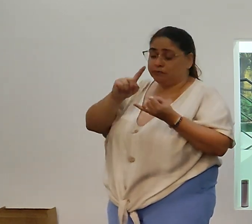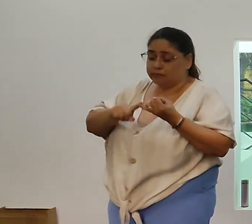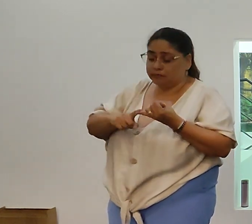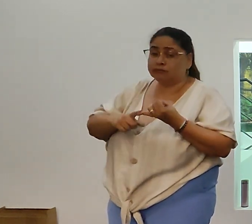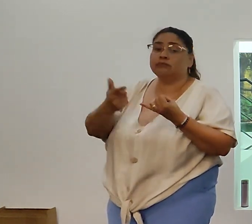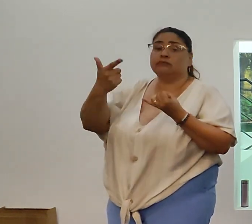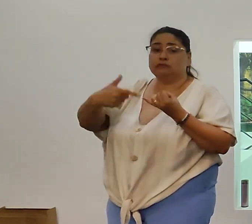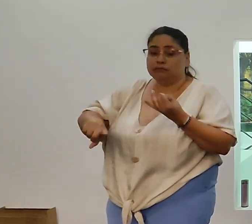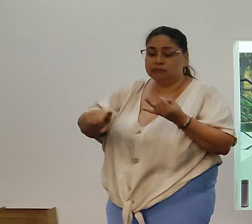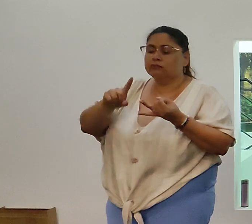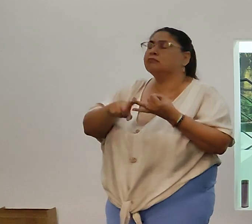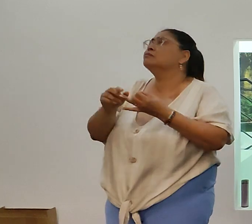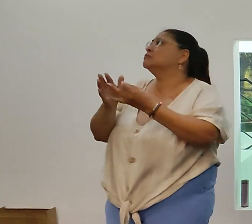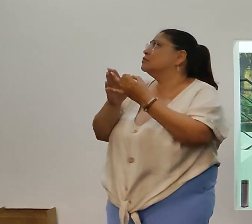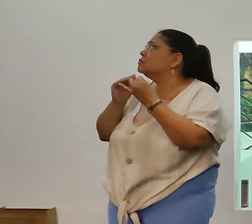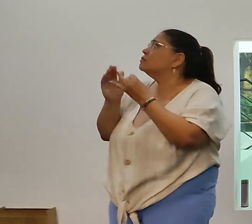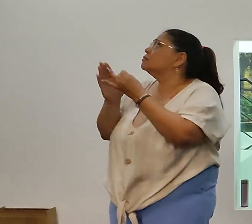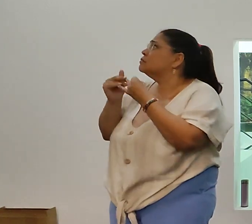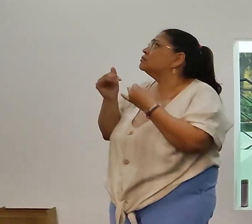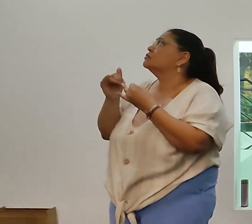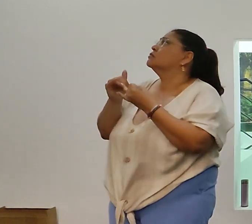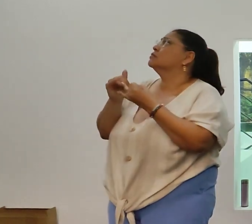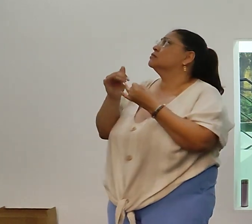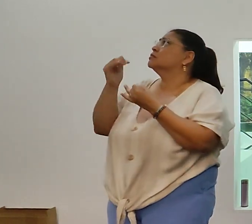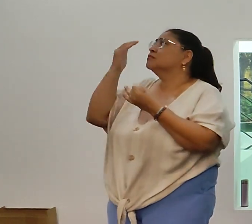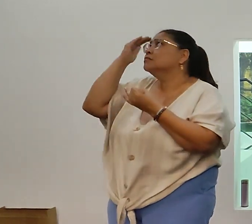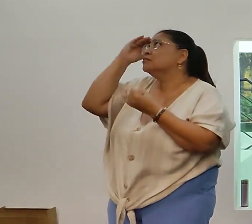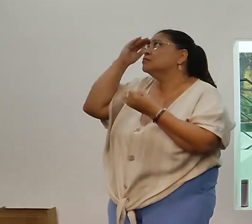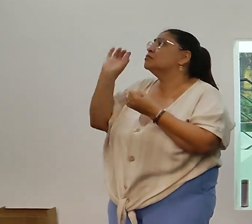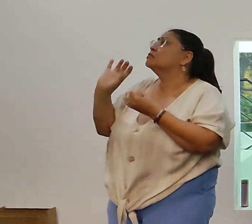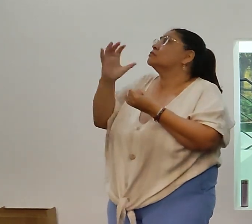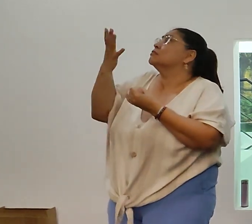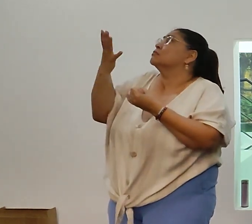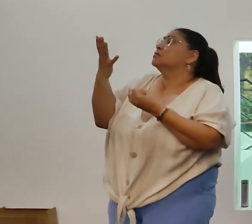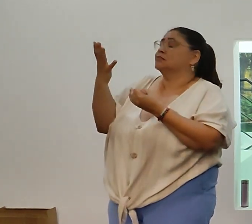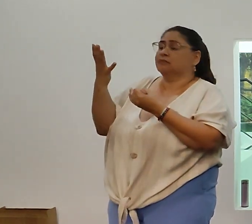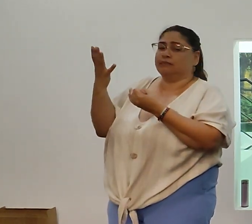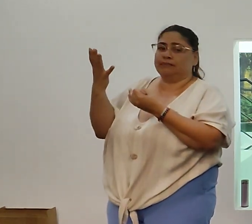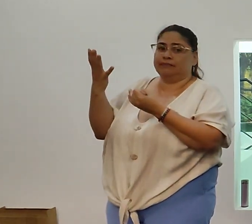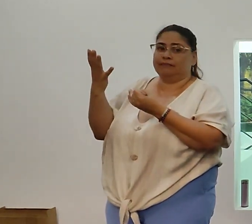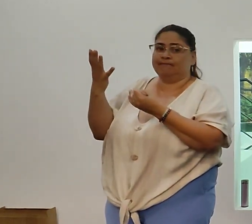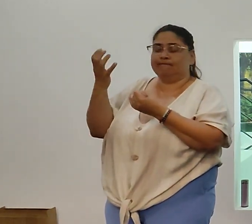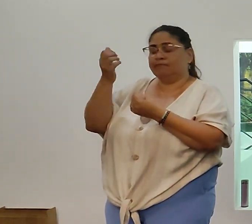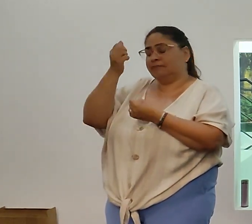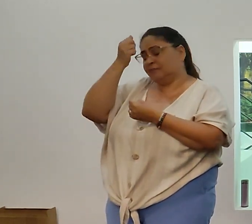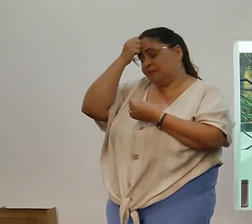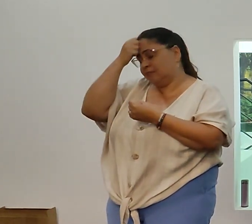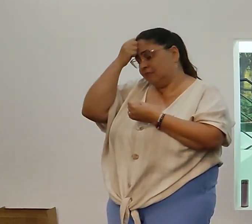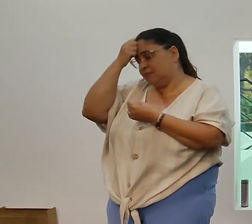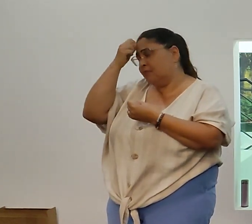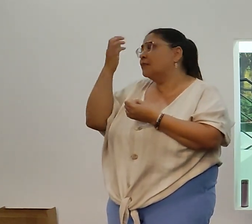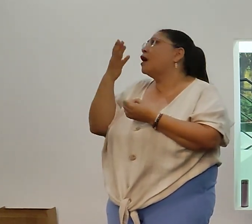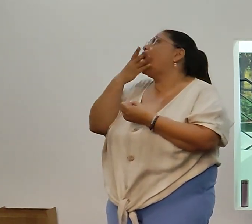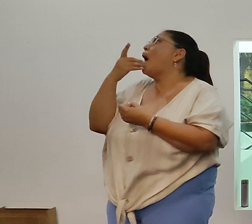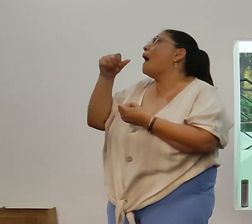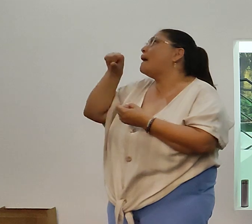ele tentar de alguma forma entender o que estava acontecendo, quando ele cai em si, ele diz, pai Abraão, eu só